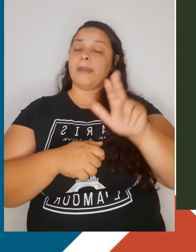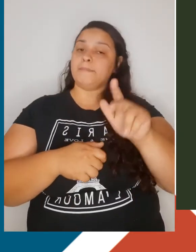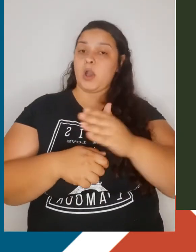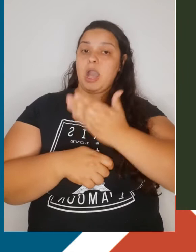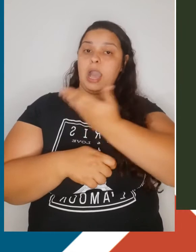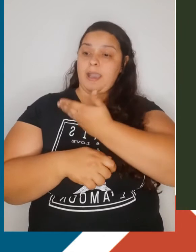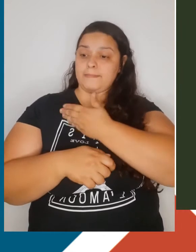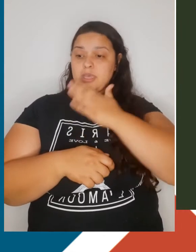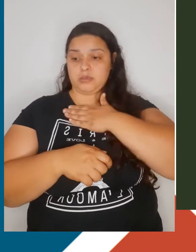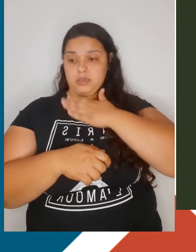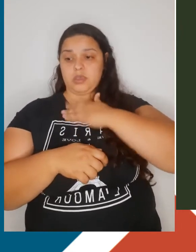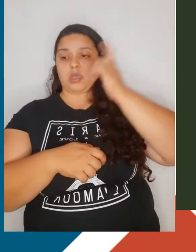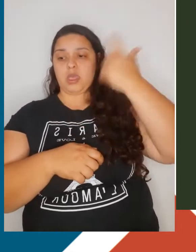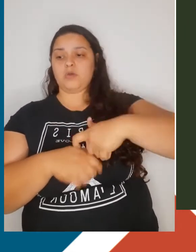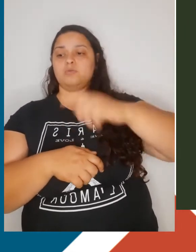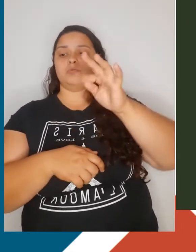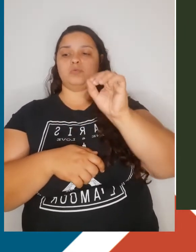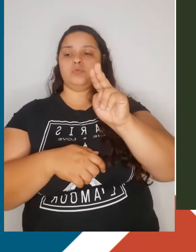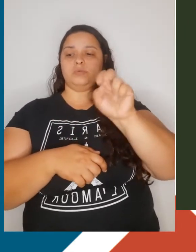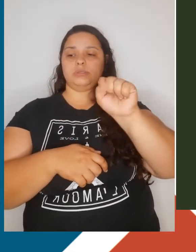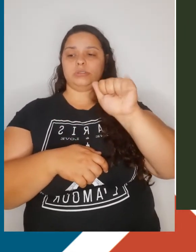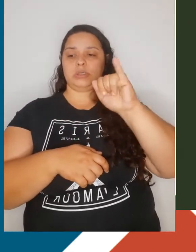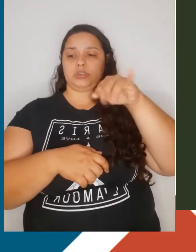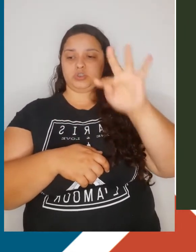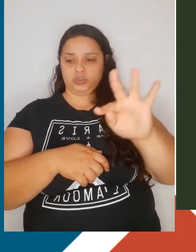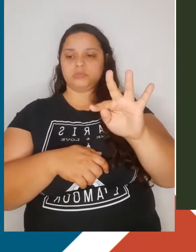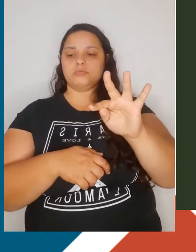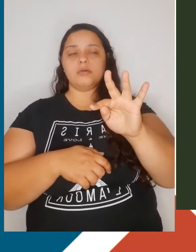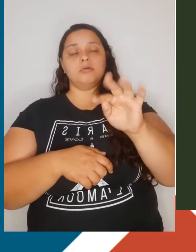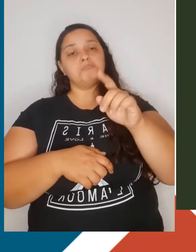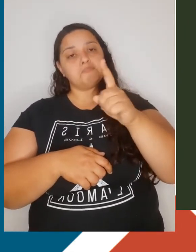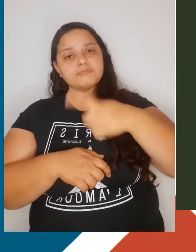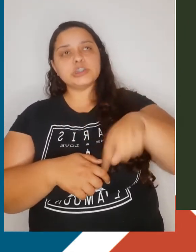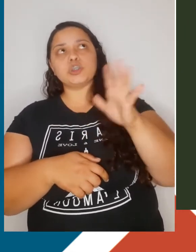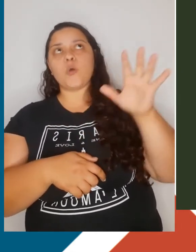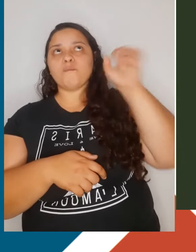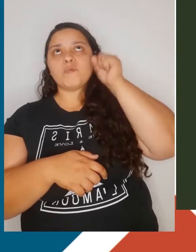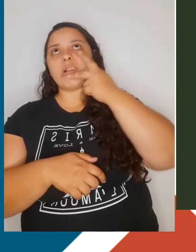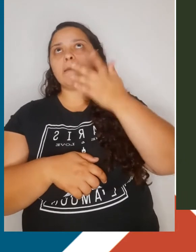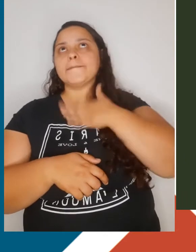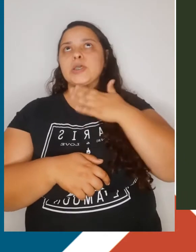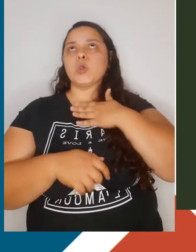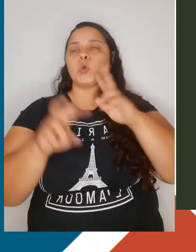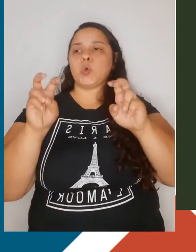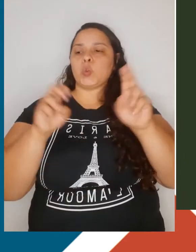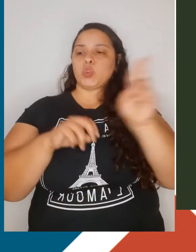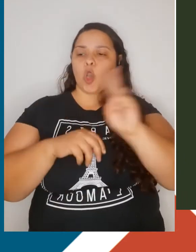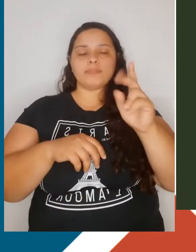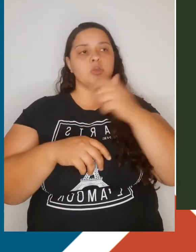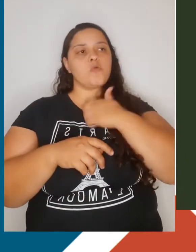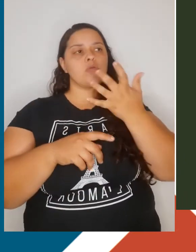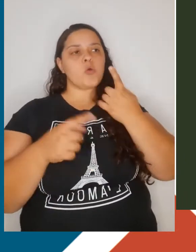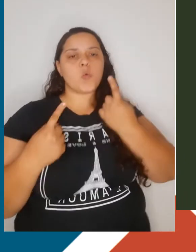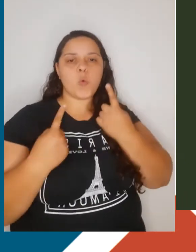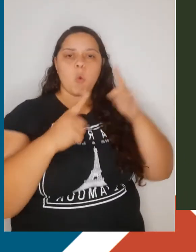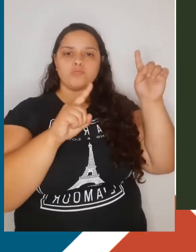assim: irmãos e amigos, eu sou Toussaint Louverture. Meu nome talvez seja conhecido de vocês. Eu realizo